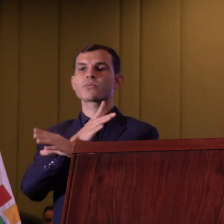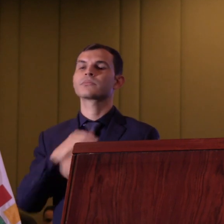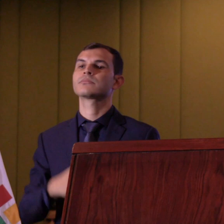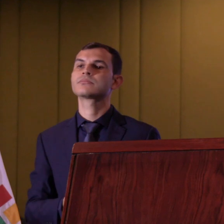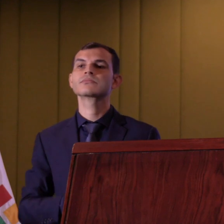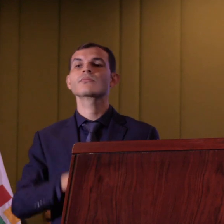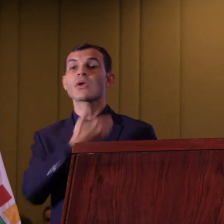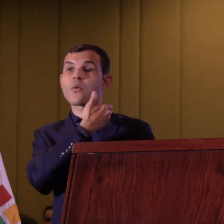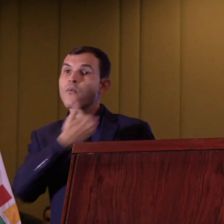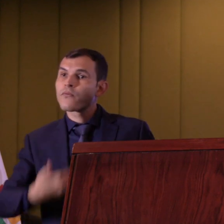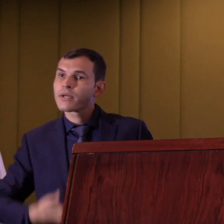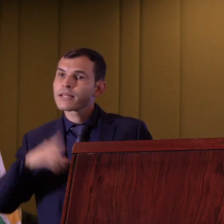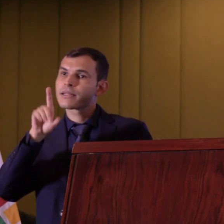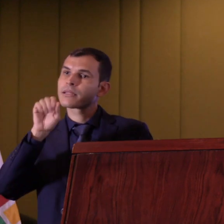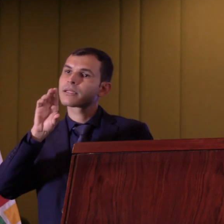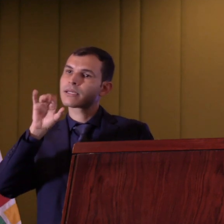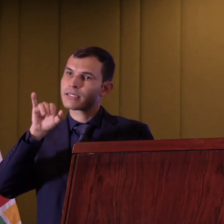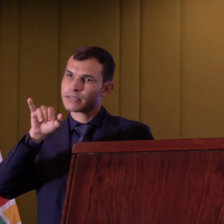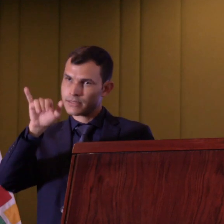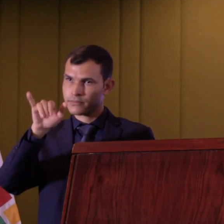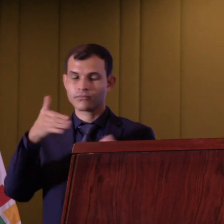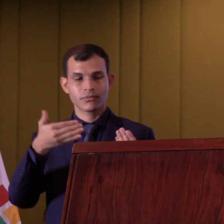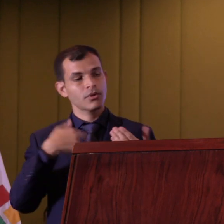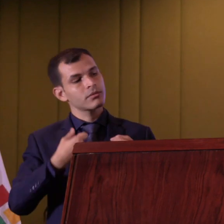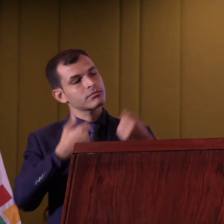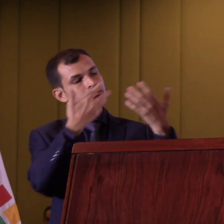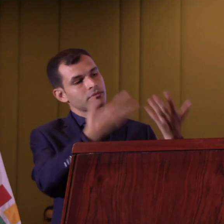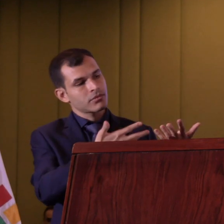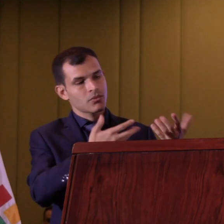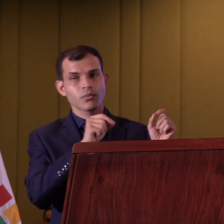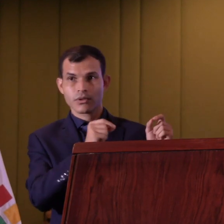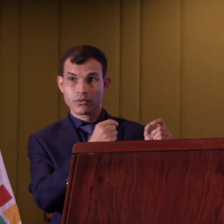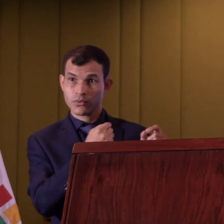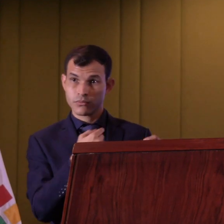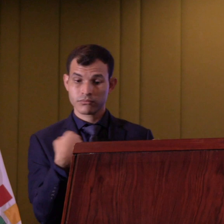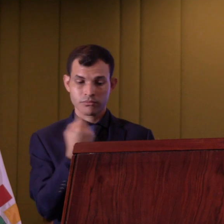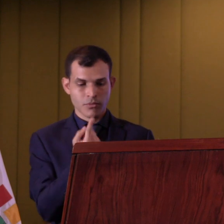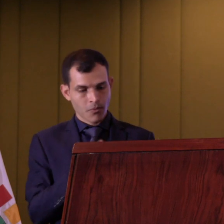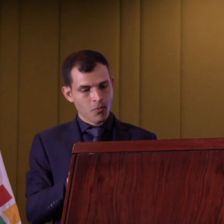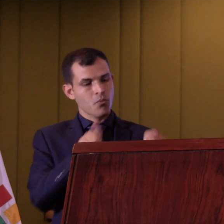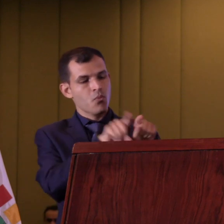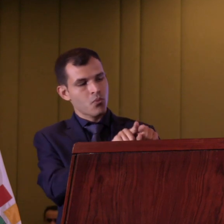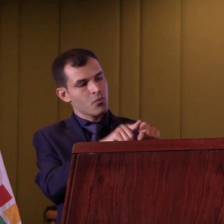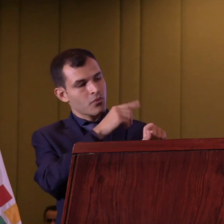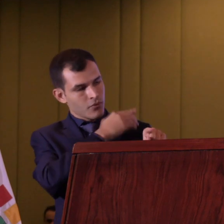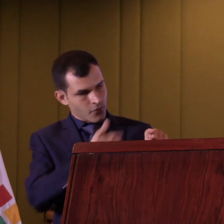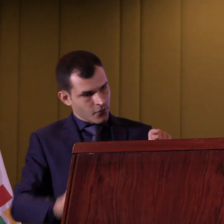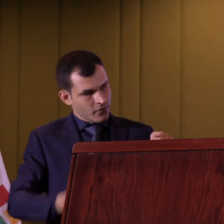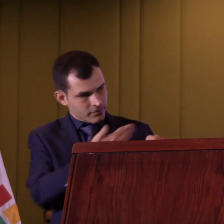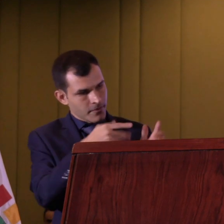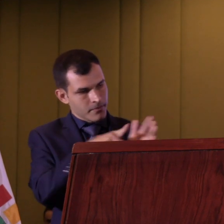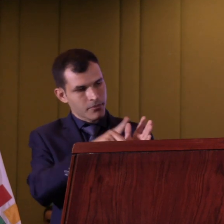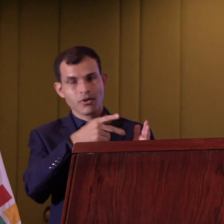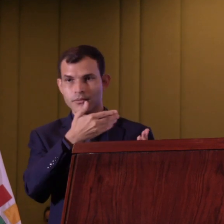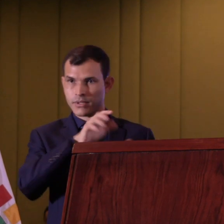Darcy, eu diria para o senhor que a nossa parceria exitosa com o governo do Paraná, se o senhor puder transmitir